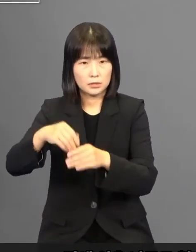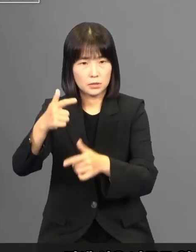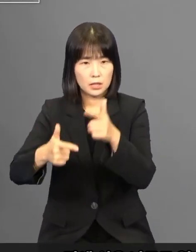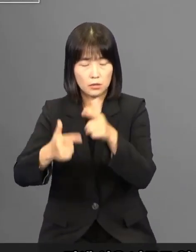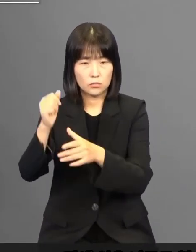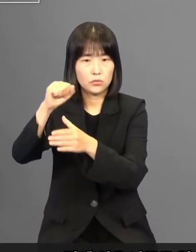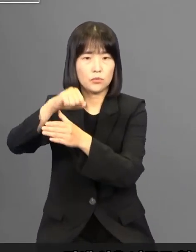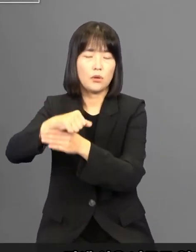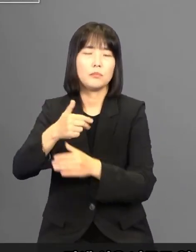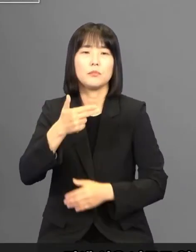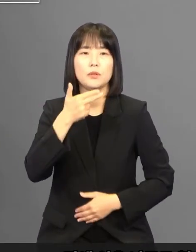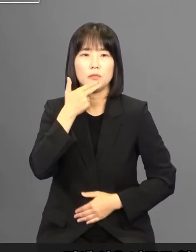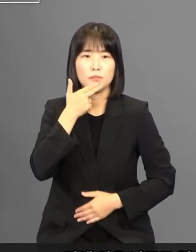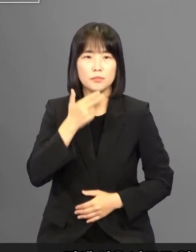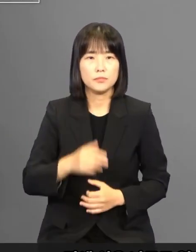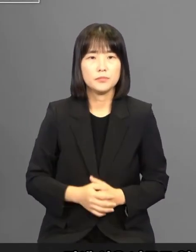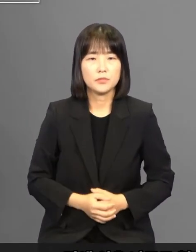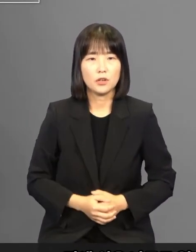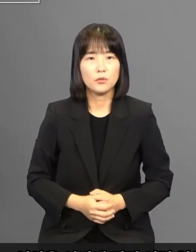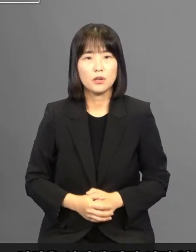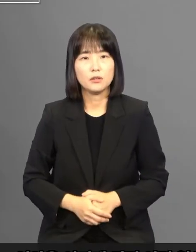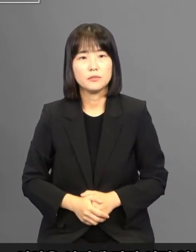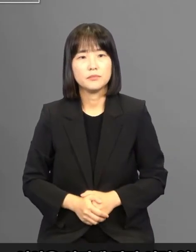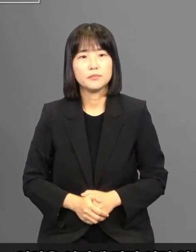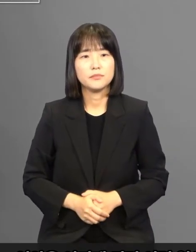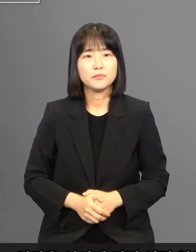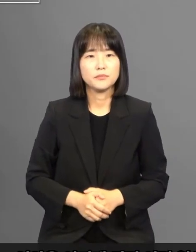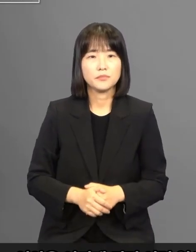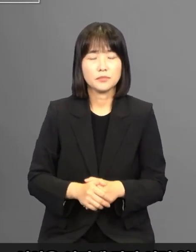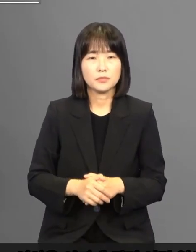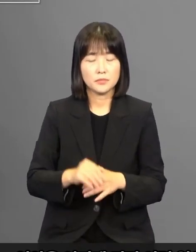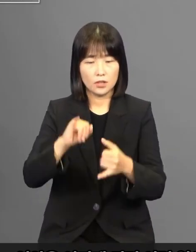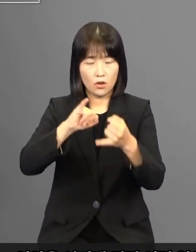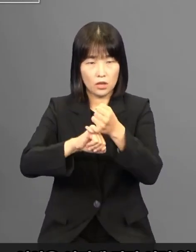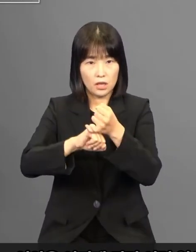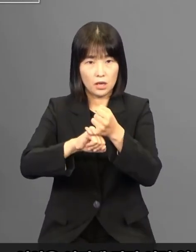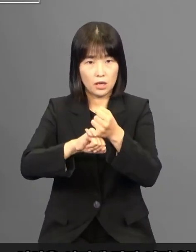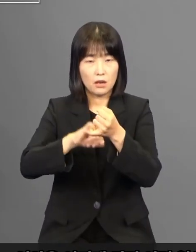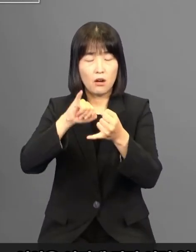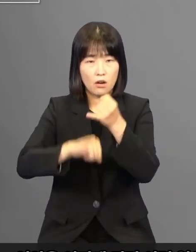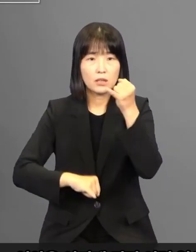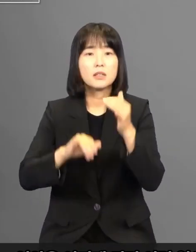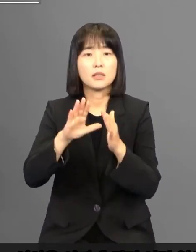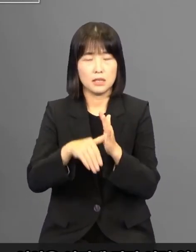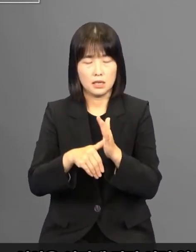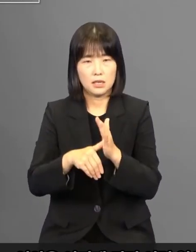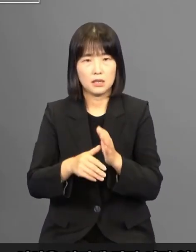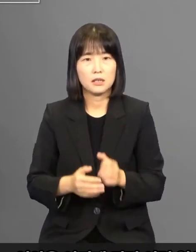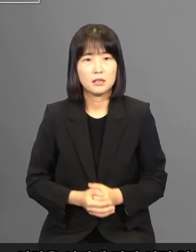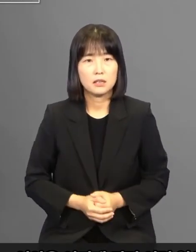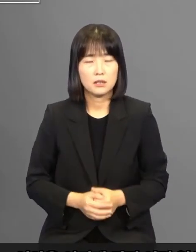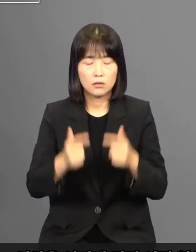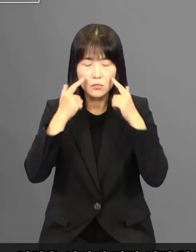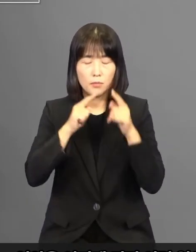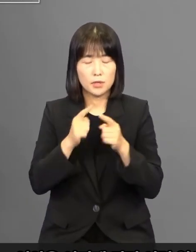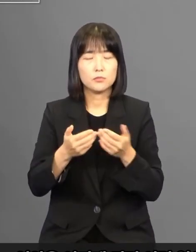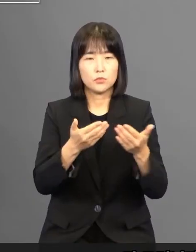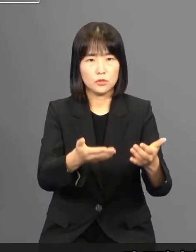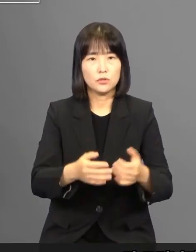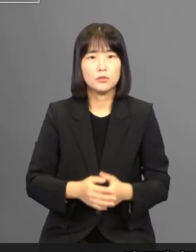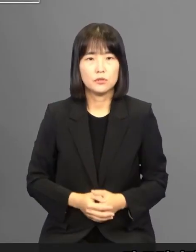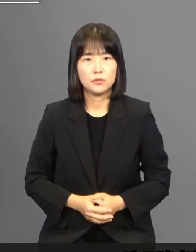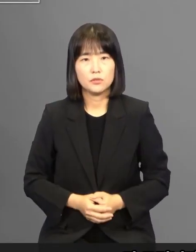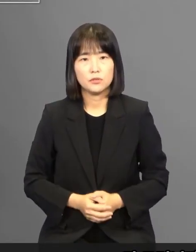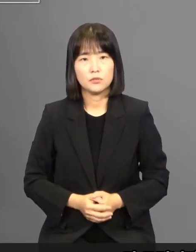열매를 맺지 못할 것이다. 언제요? 언약을 어기게 되면 이런 일이 벌어질 거라고 분명히 말씀하셨어요.